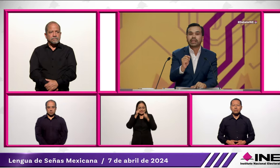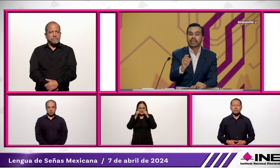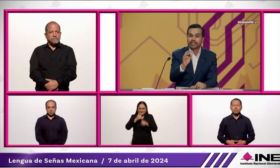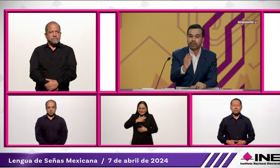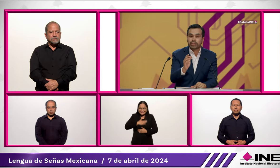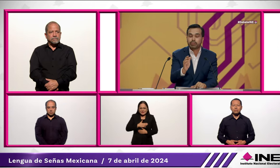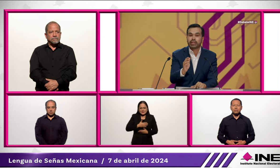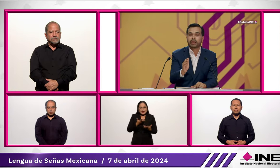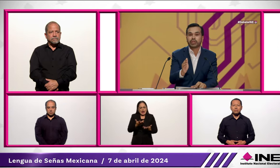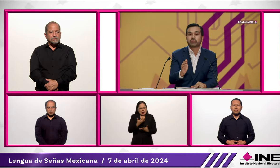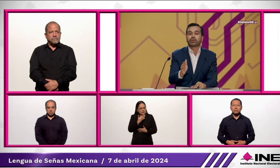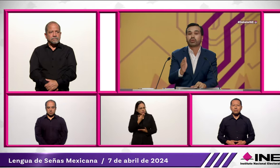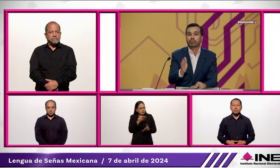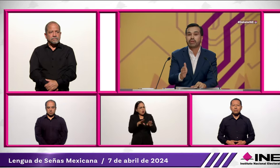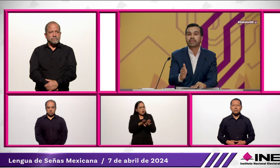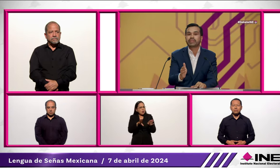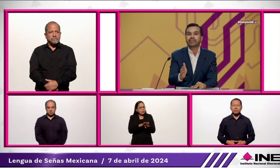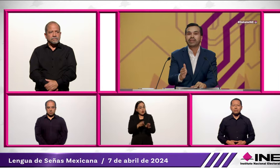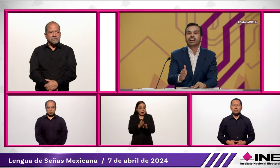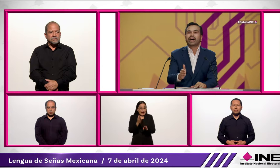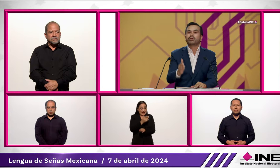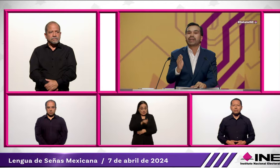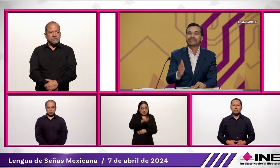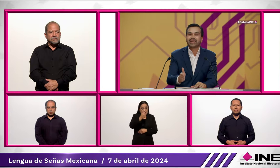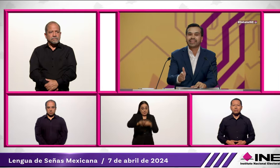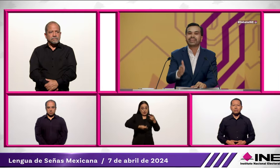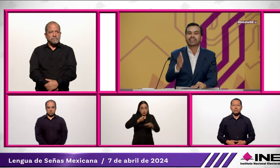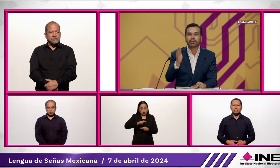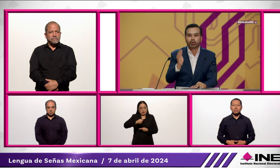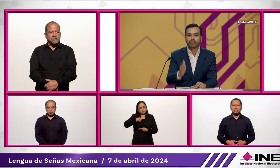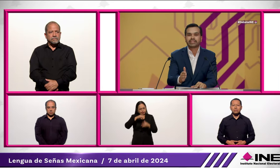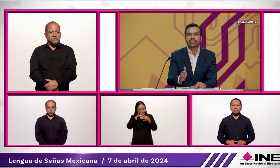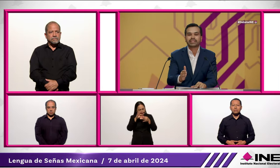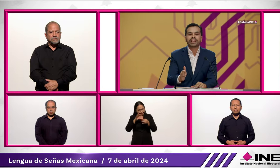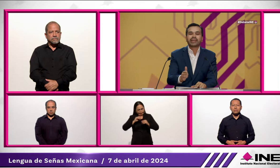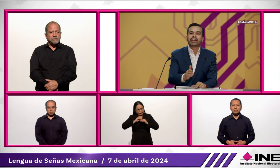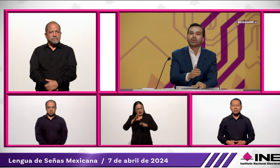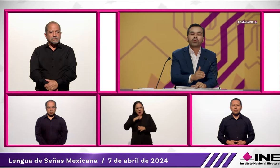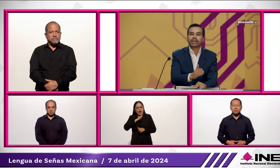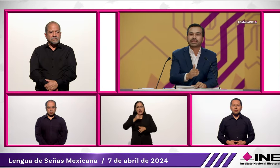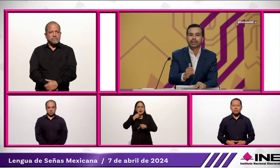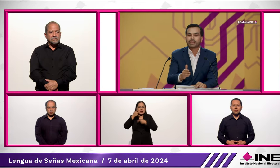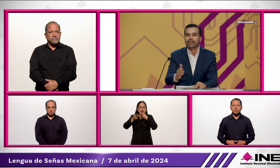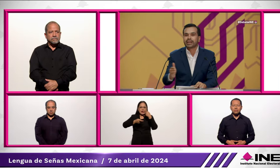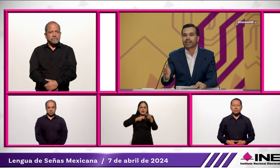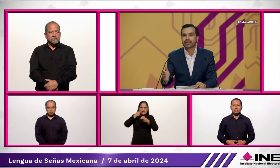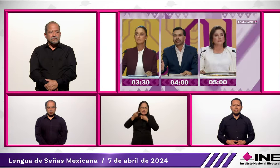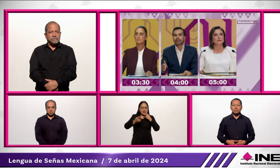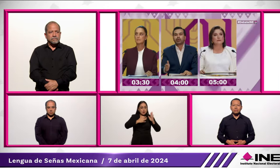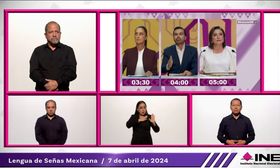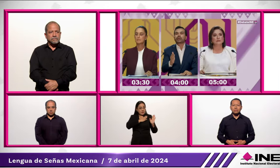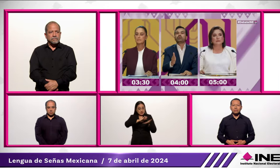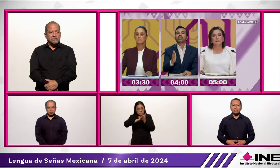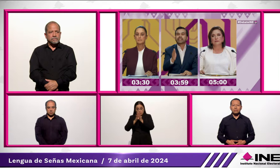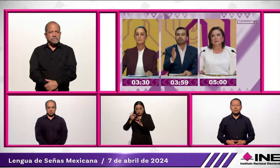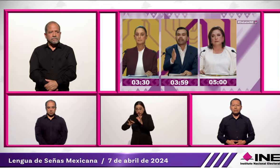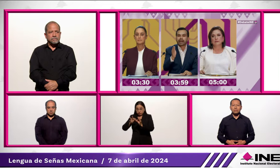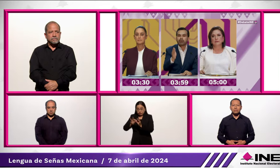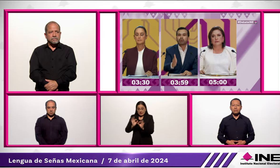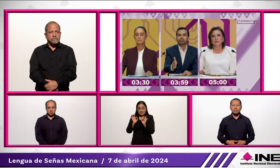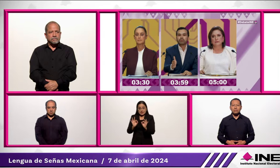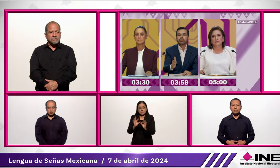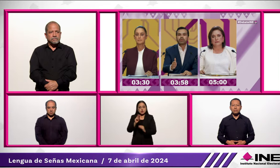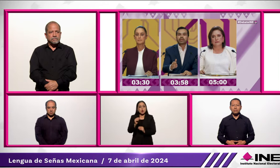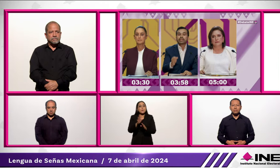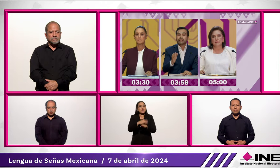pregunta hicieron ese planteamiento, porque normalmente hay una serie de promesas que nunca se llevan a la realidad porque nunca te